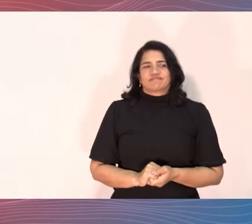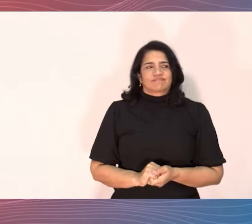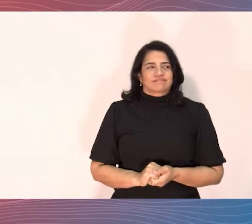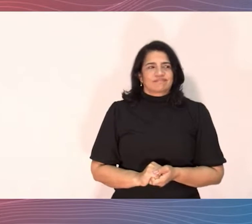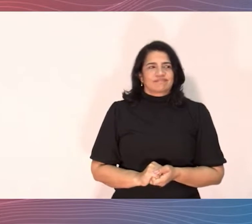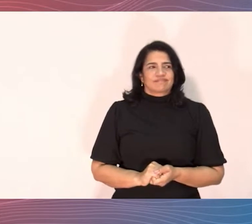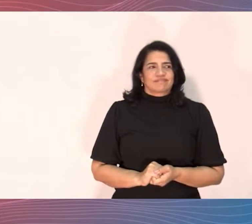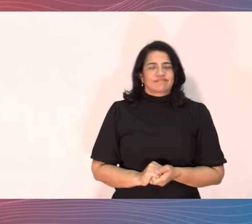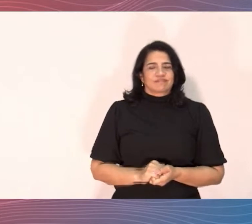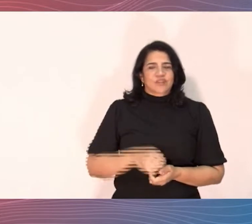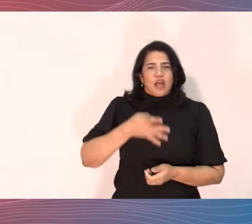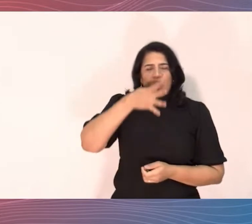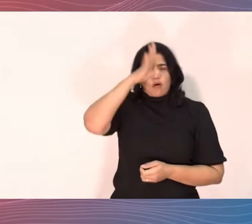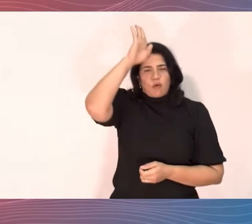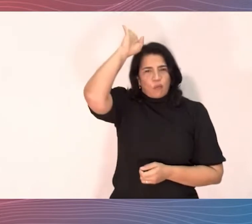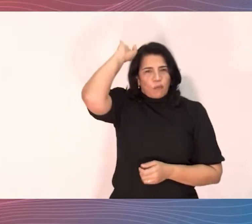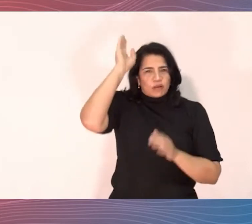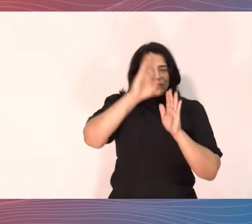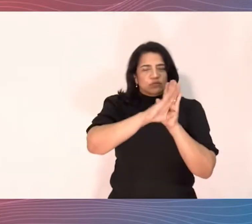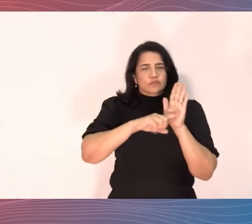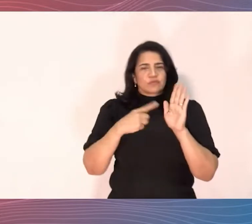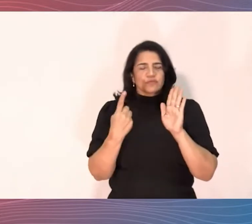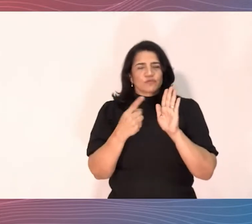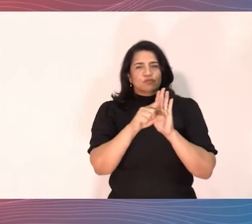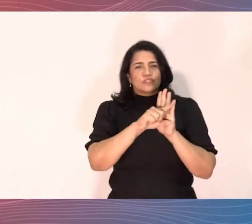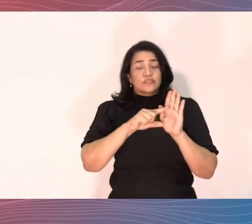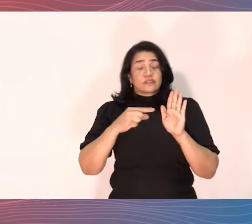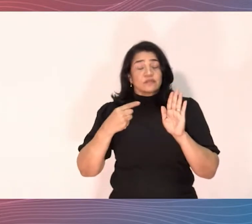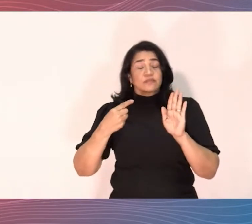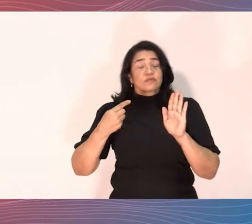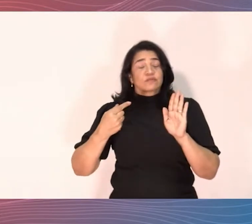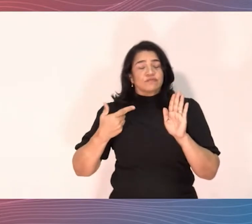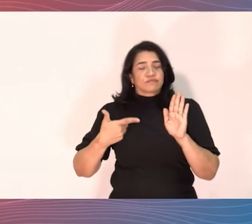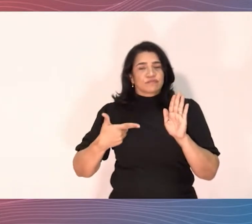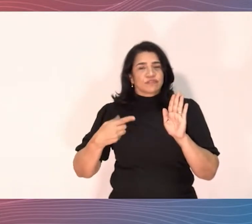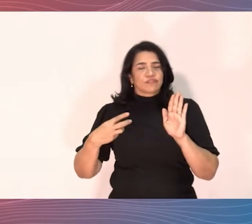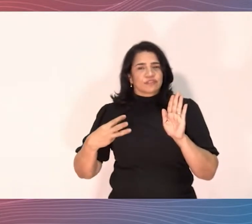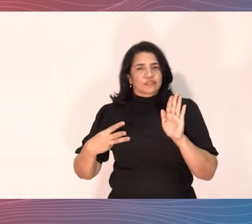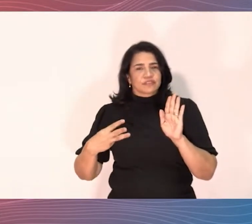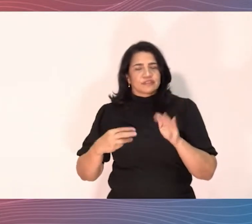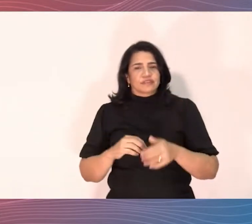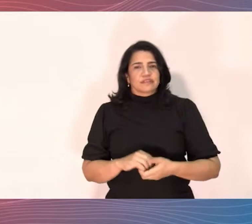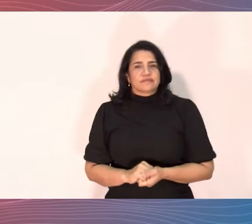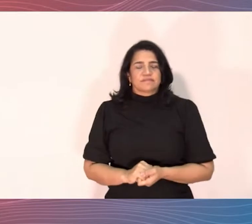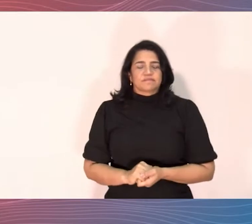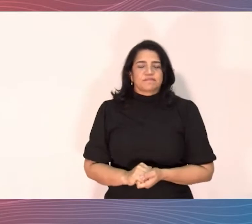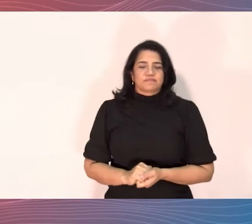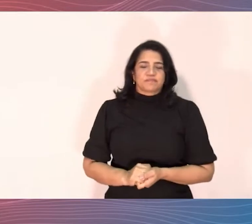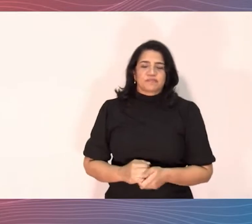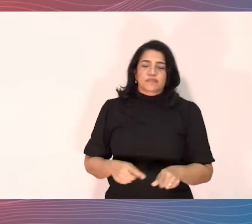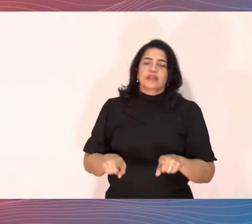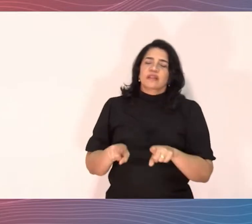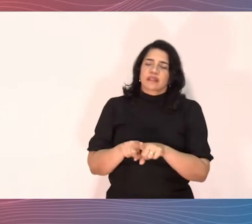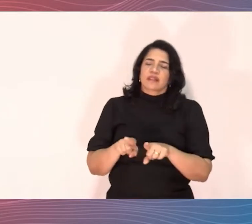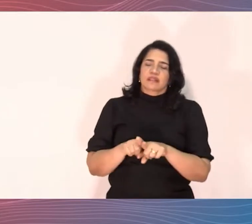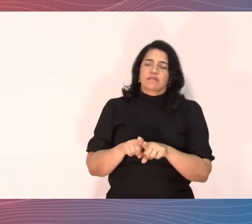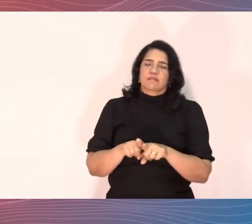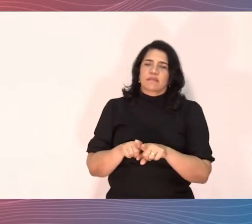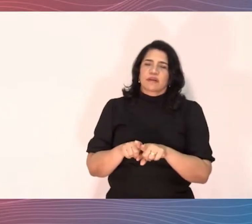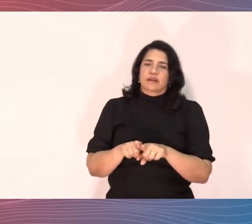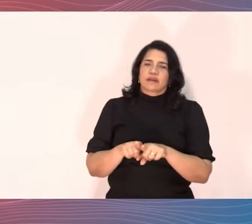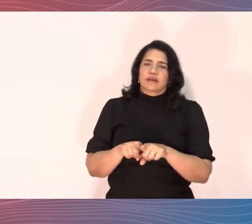A fim de que também desses a conhecer as riquezas da sua glória em vasos